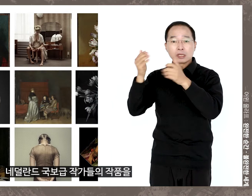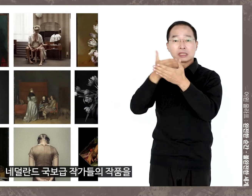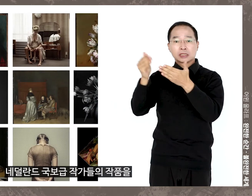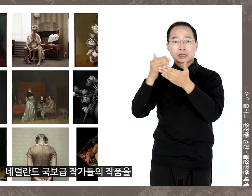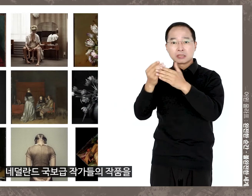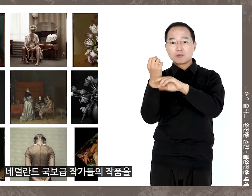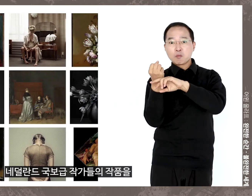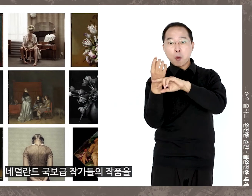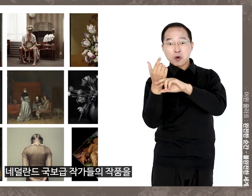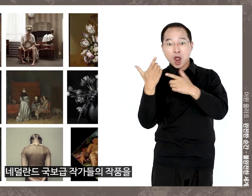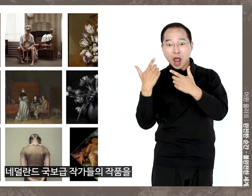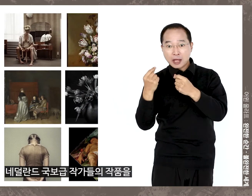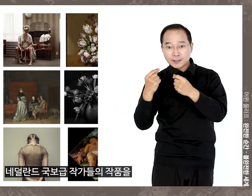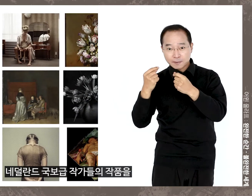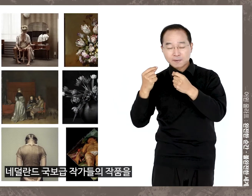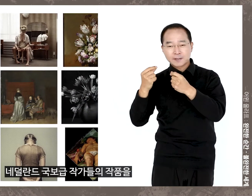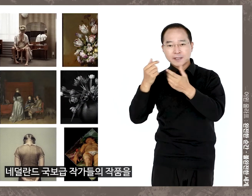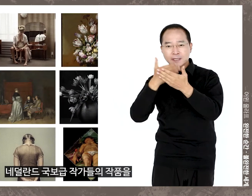국보급 작가들의 작품을